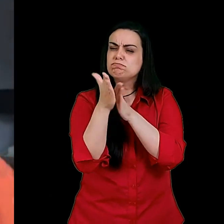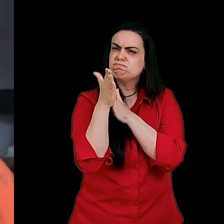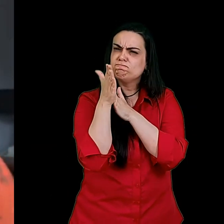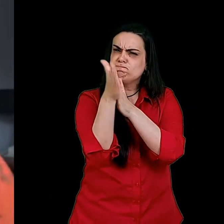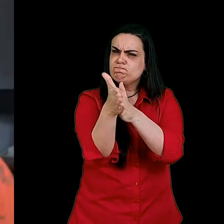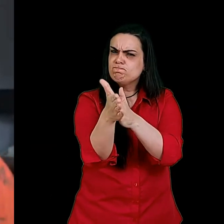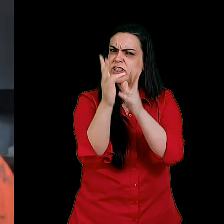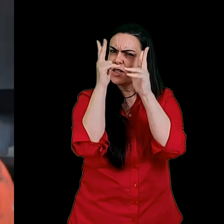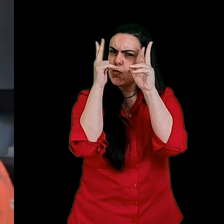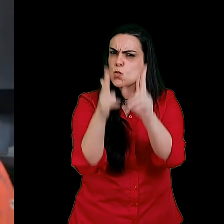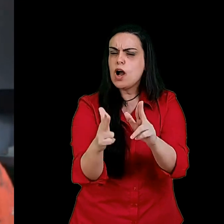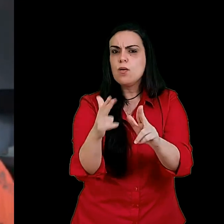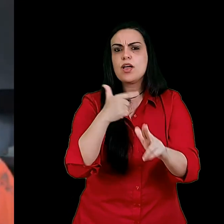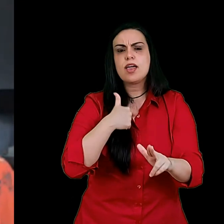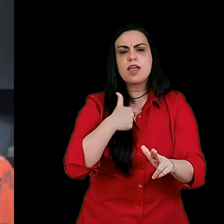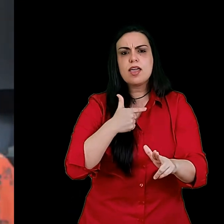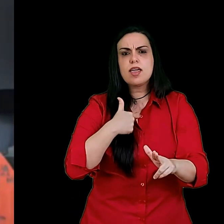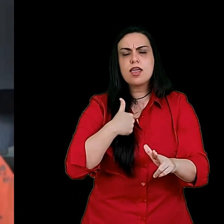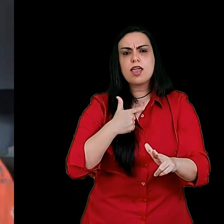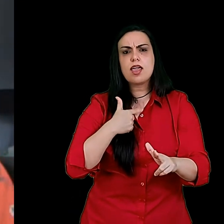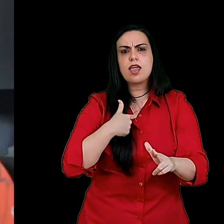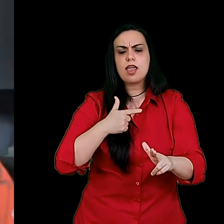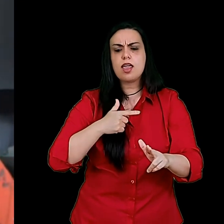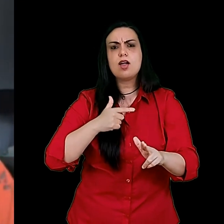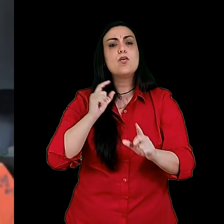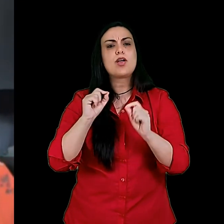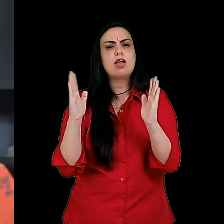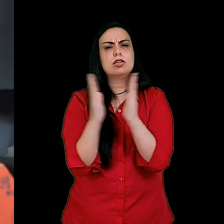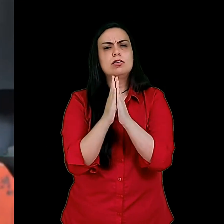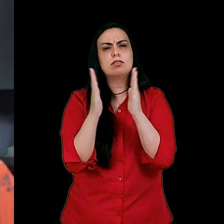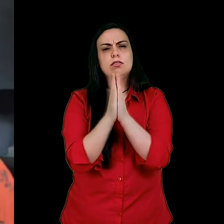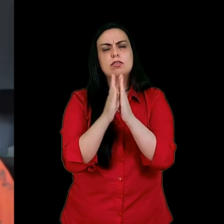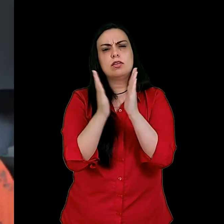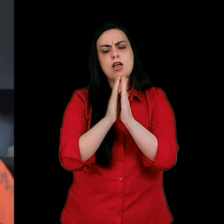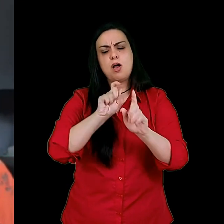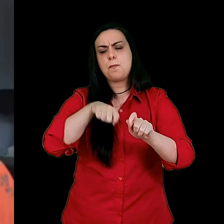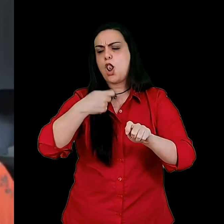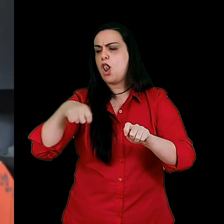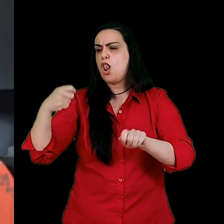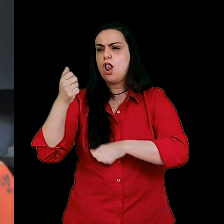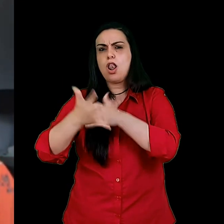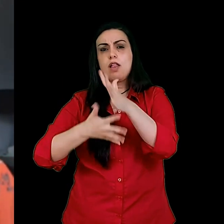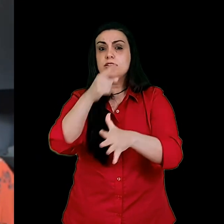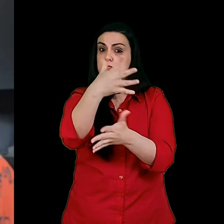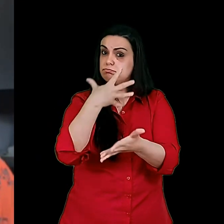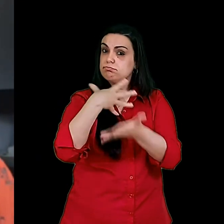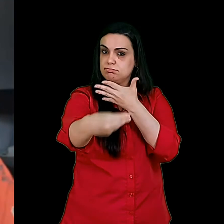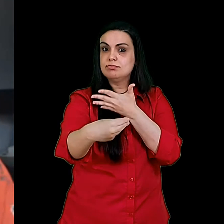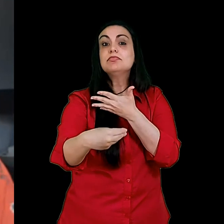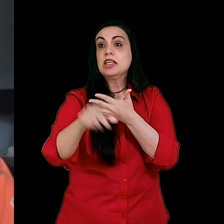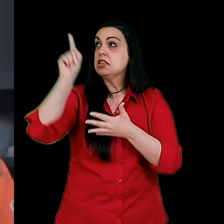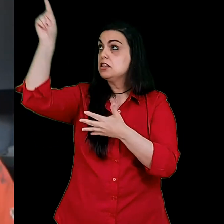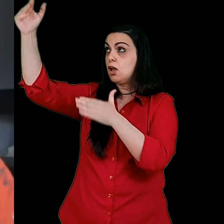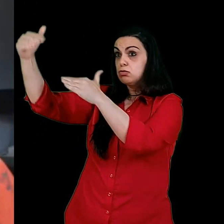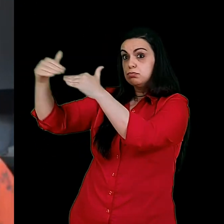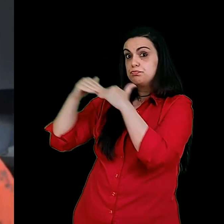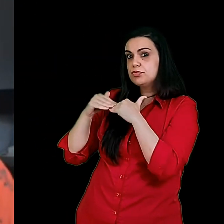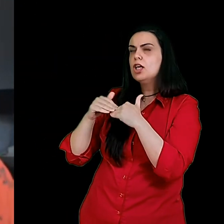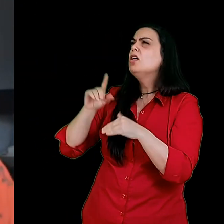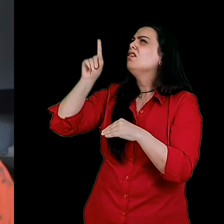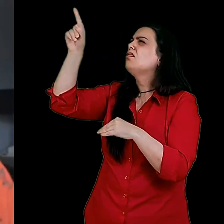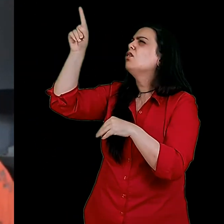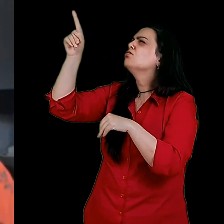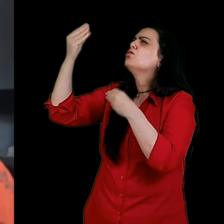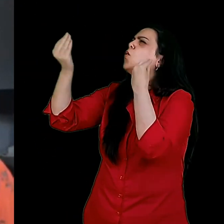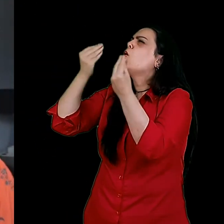fidelidade as mesmas palavras que eu repeti aqui agora. O Senhor falou isso comigo hoje. Eu disse, Deus, conduz a oração.